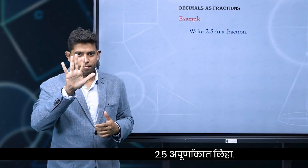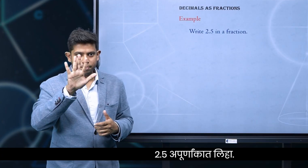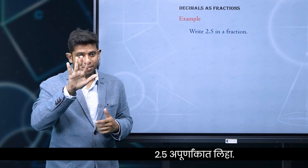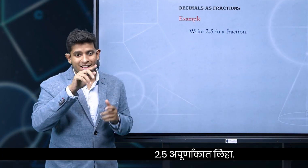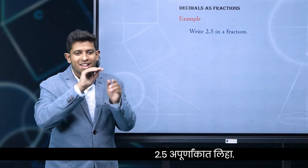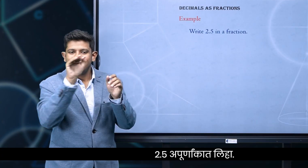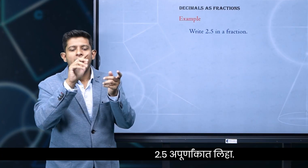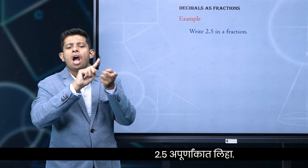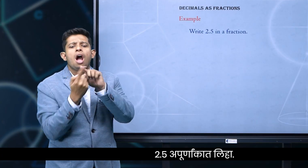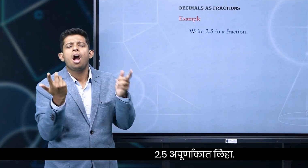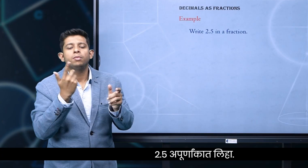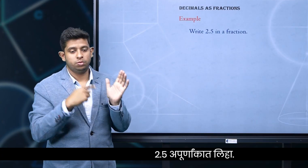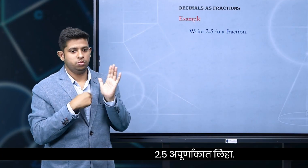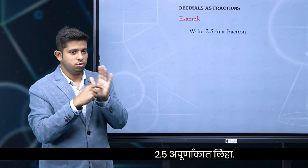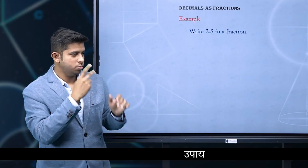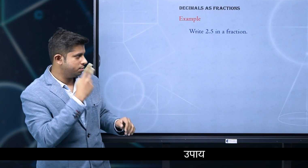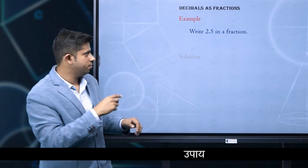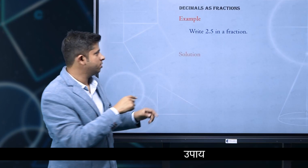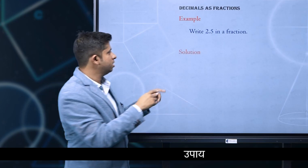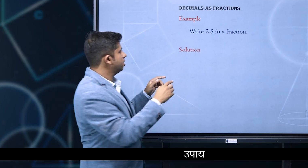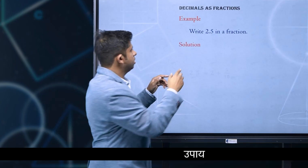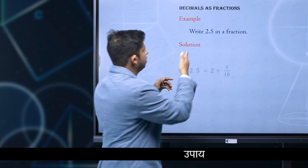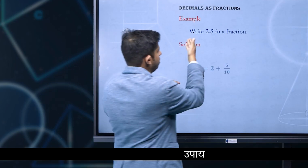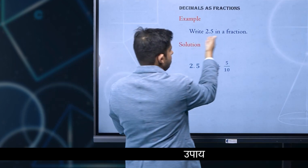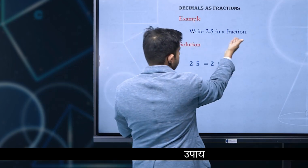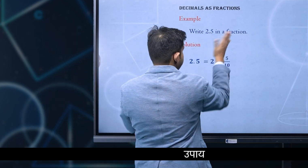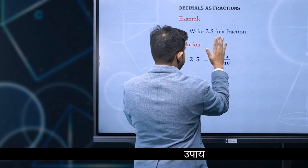2.5 अपूर्णांकात लिहा. उपाय: